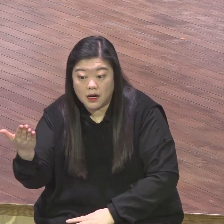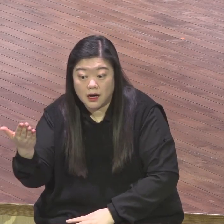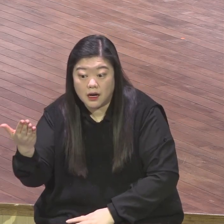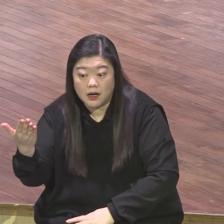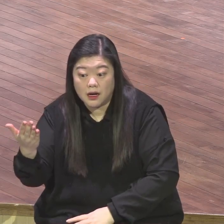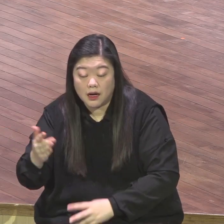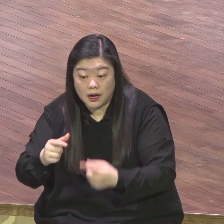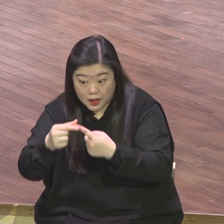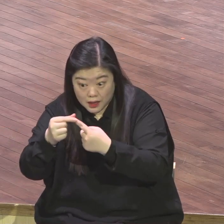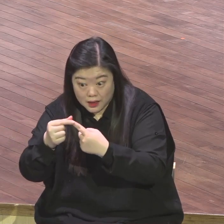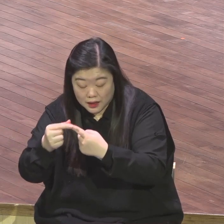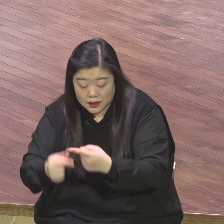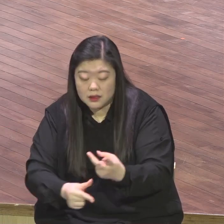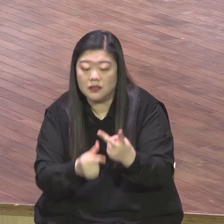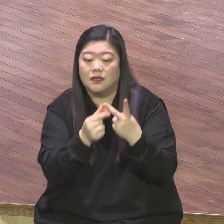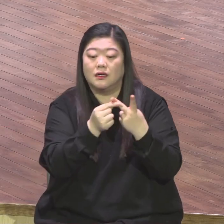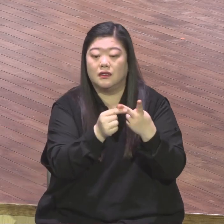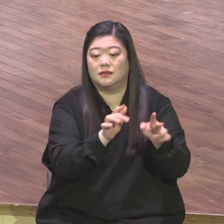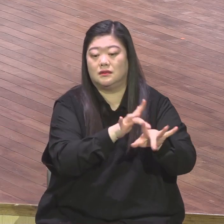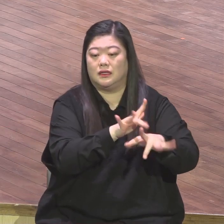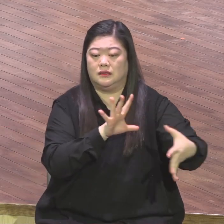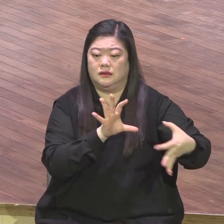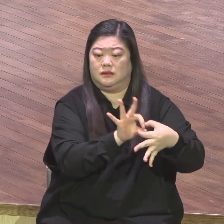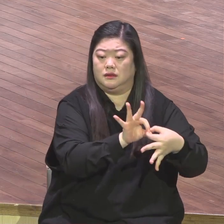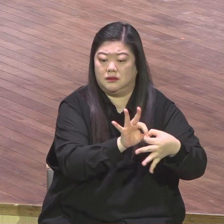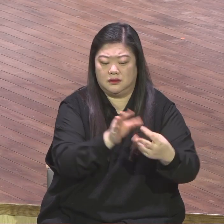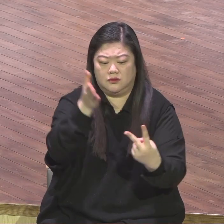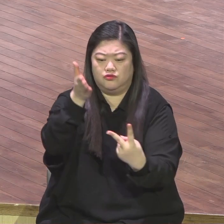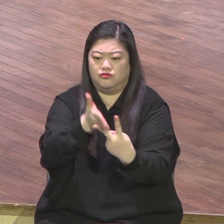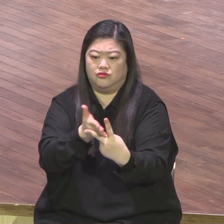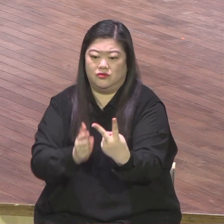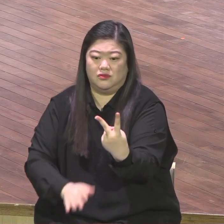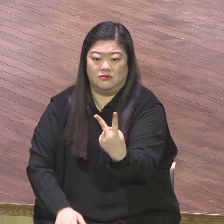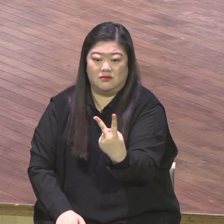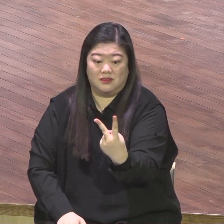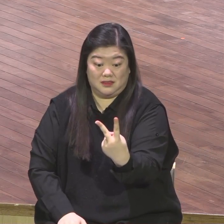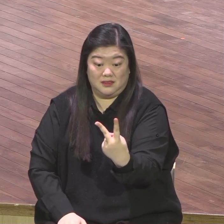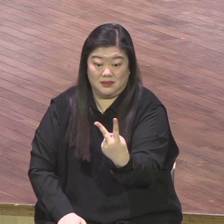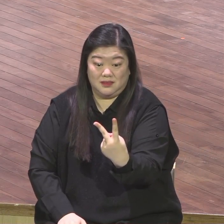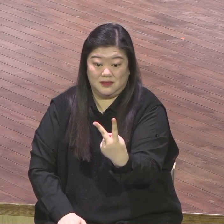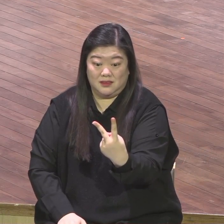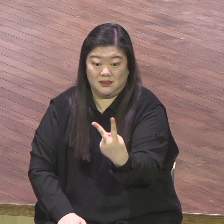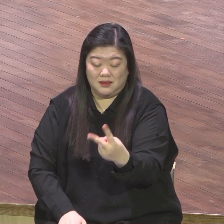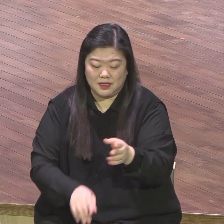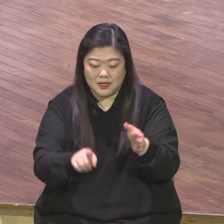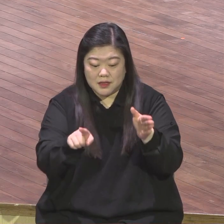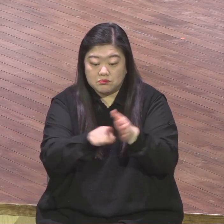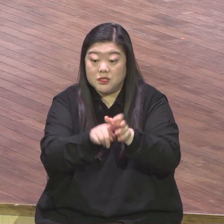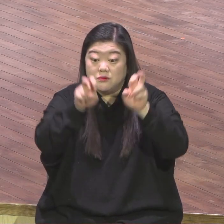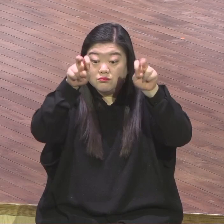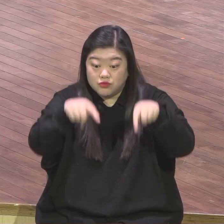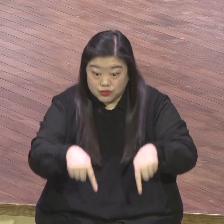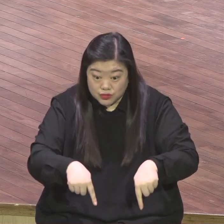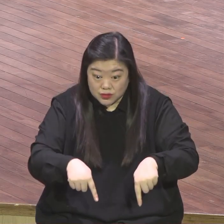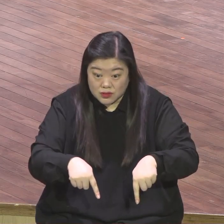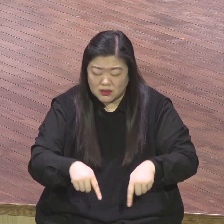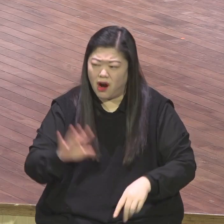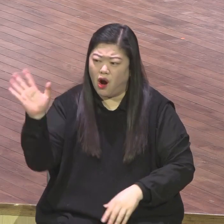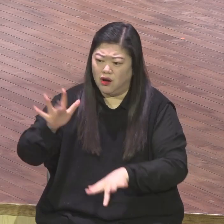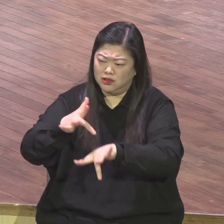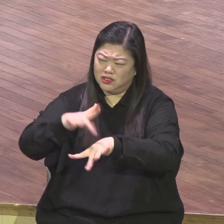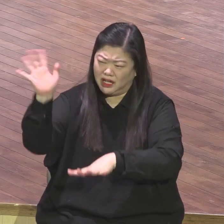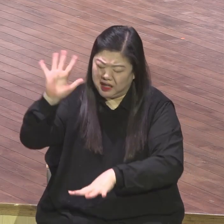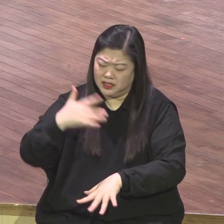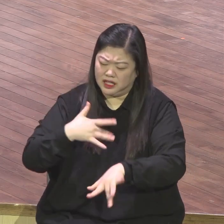아니면 사단에게 사로잡혀 사느냐, 이 둘밖에 없어요. 세상 불신자들은 아무리 그게 아니라고